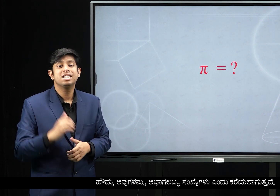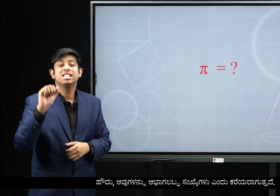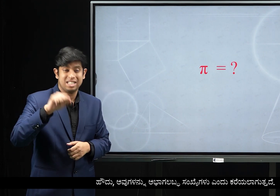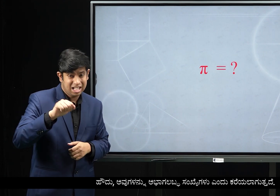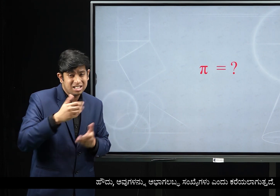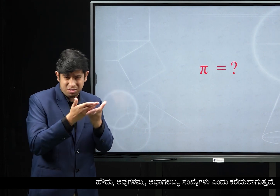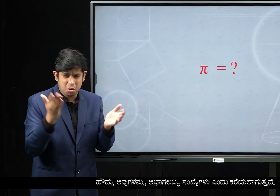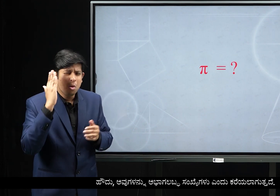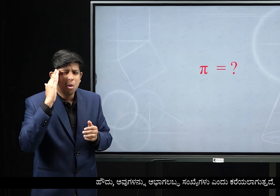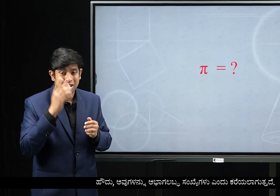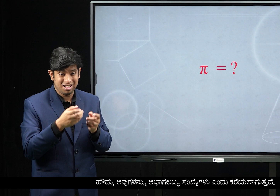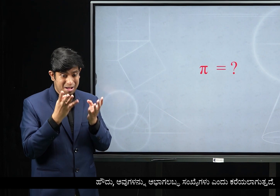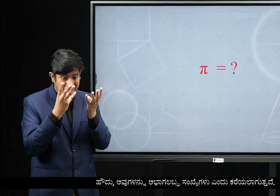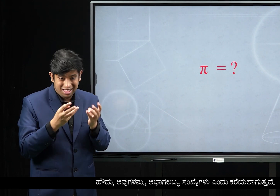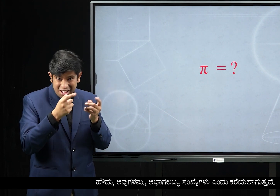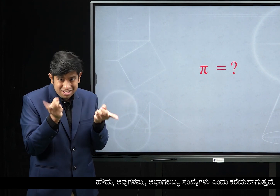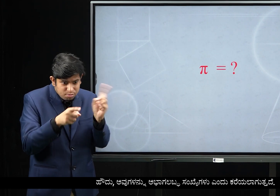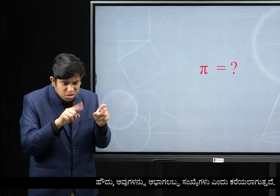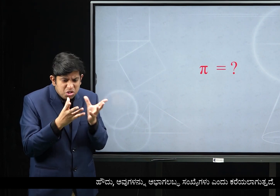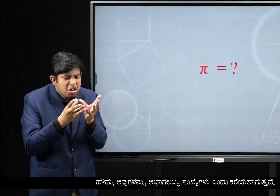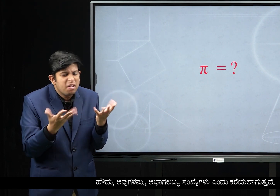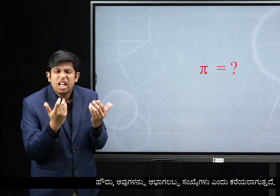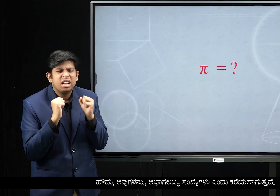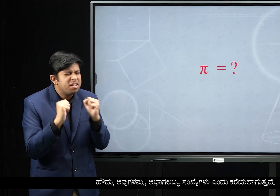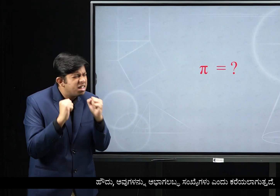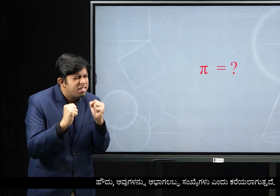ಹೌದು, ಅವುಗಳನ್ನು ಅಭಾಗಲಬ್ಧ ಸಂಖ್ಯೆಗಳು ಎಂದು ಕರೆಯಲಾಗುತ್ತದೆ.